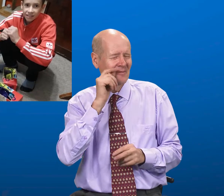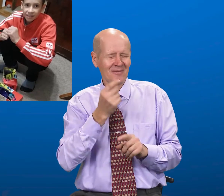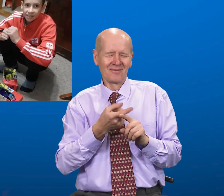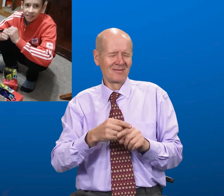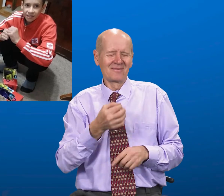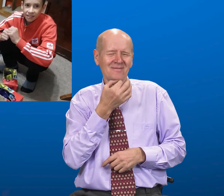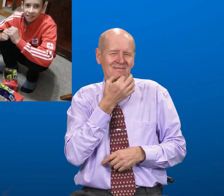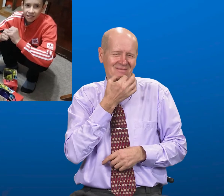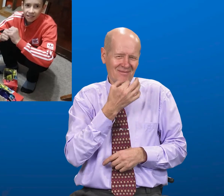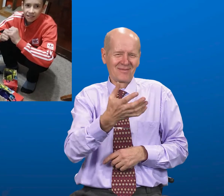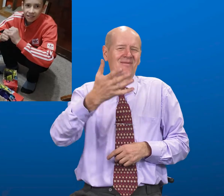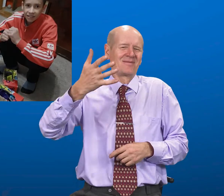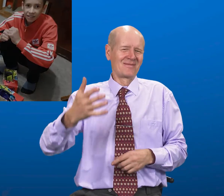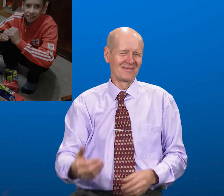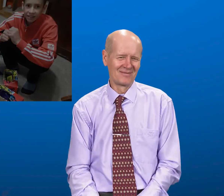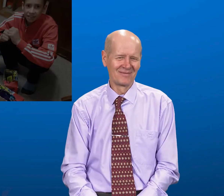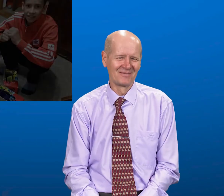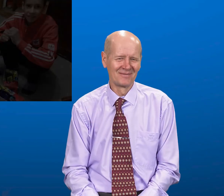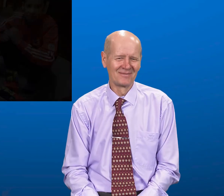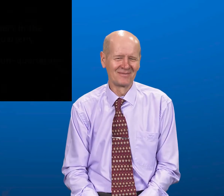них, и мальчикам это нравится.